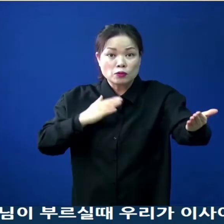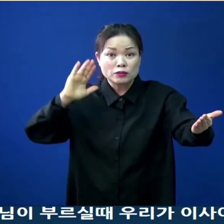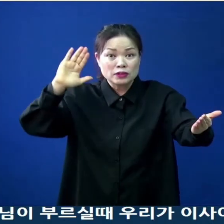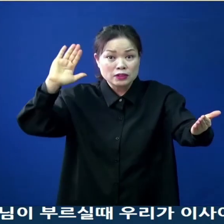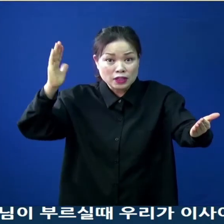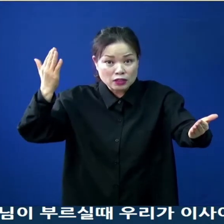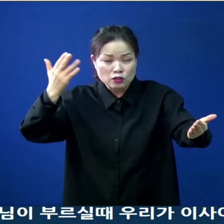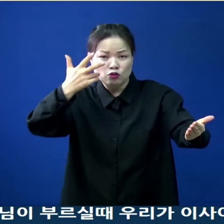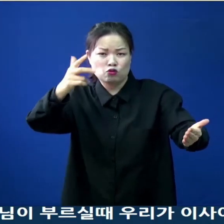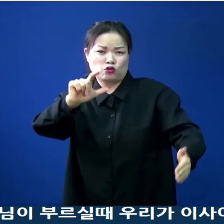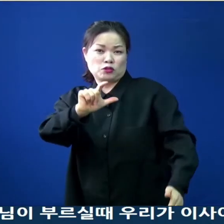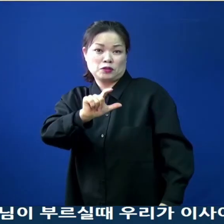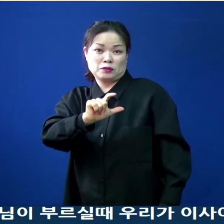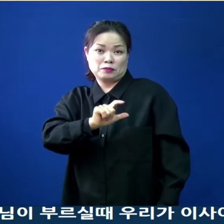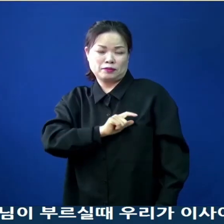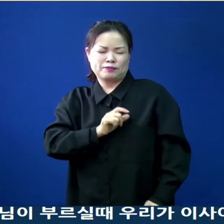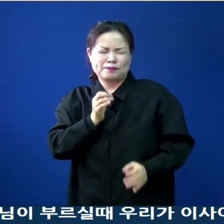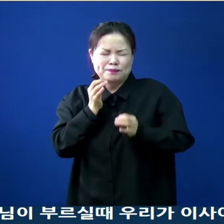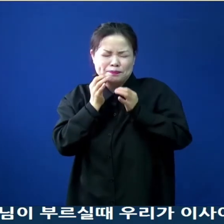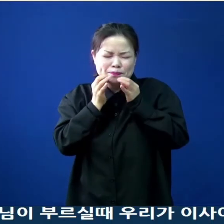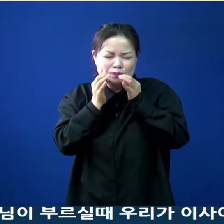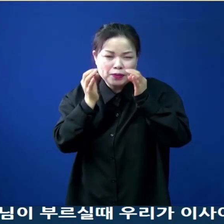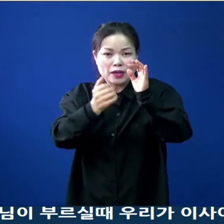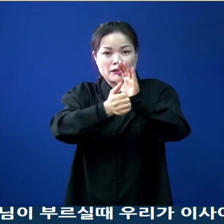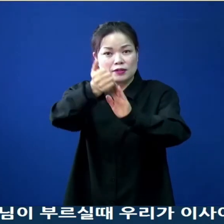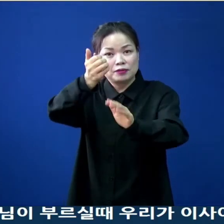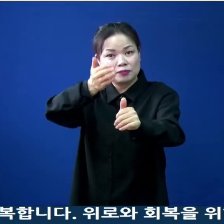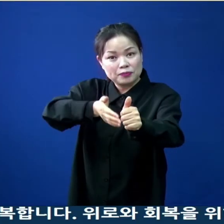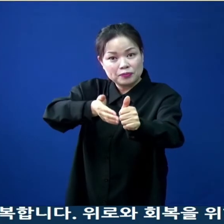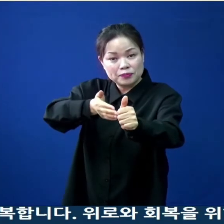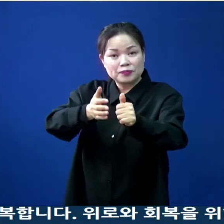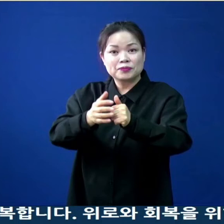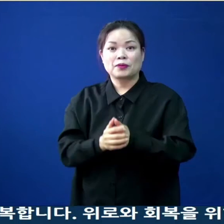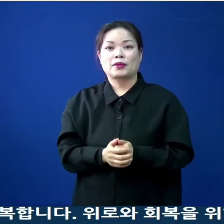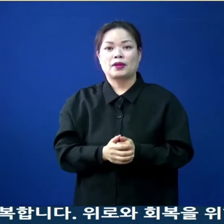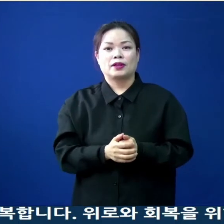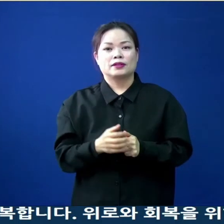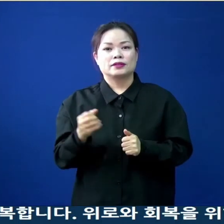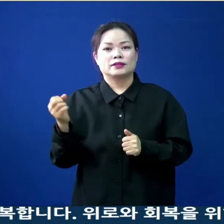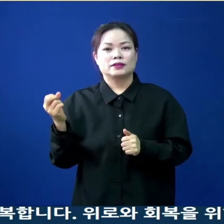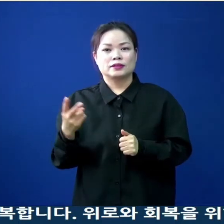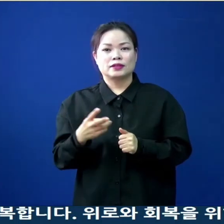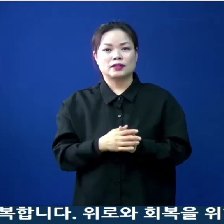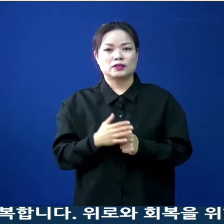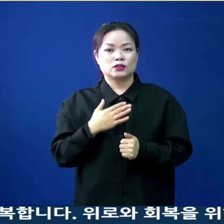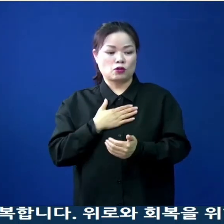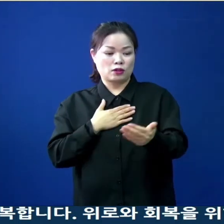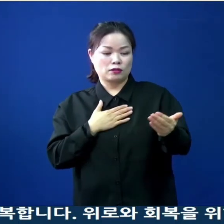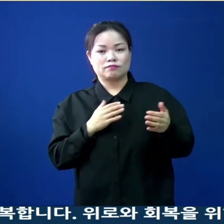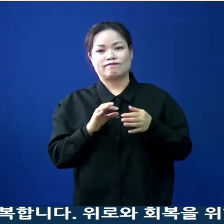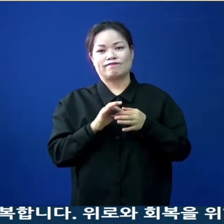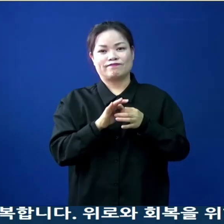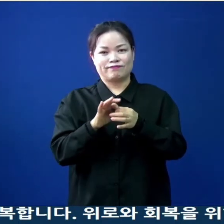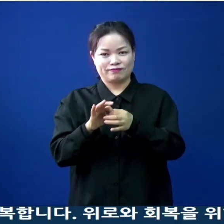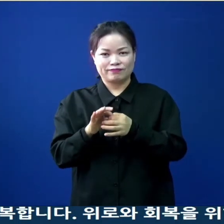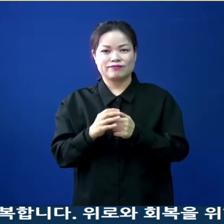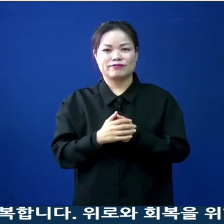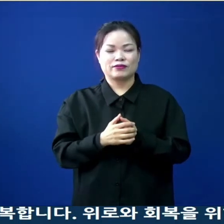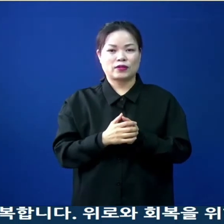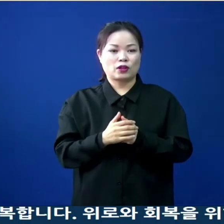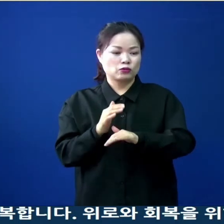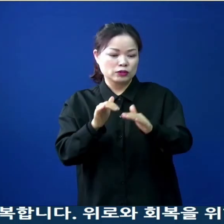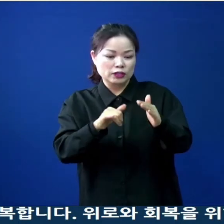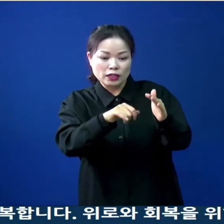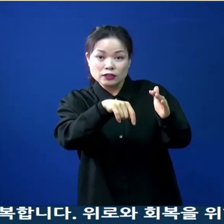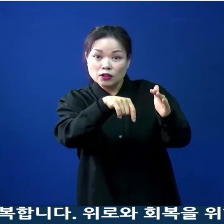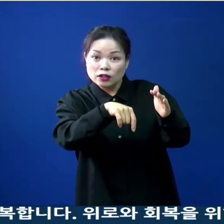있기를 주님의 이름으로 간절히 소망합니다. 그래서 저와 여러분을 통해서 우리